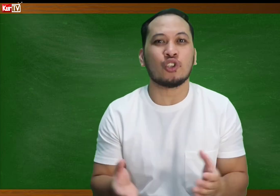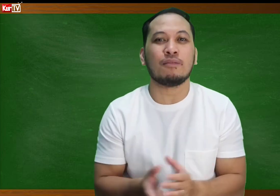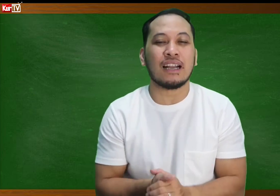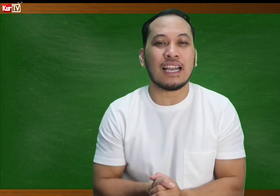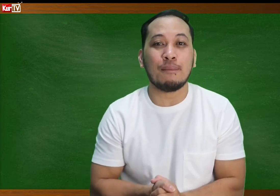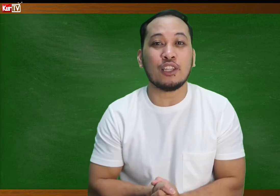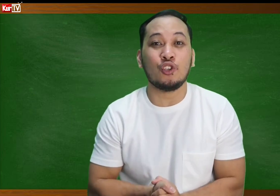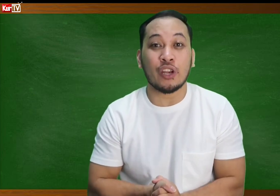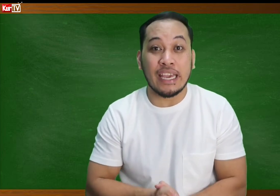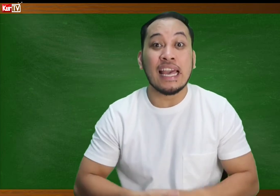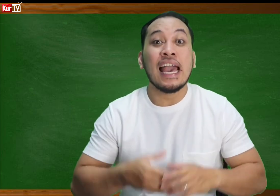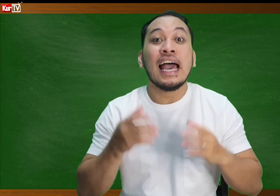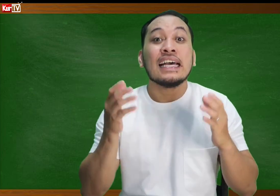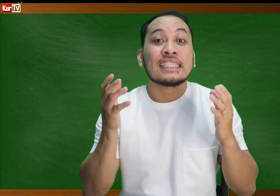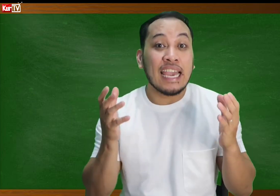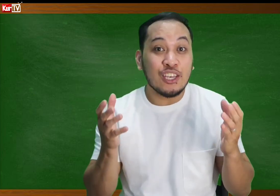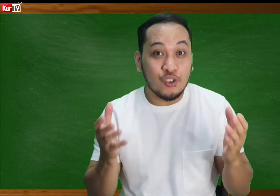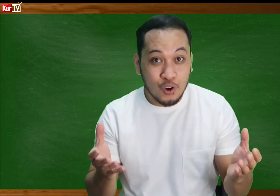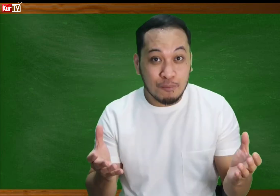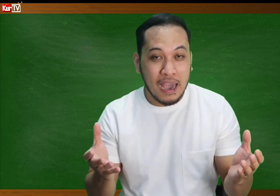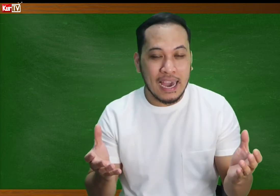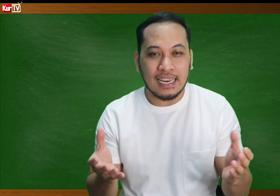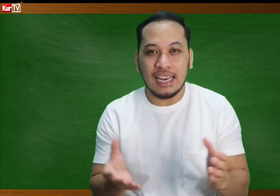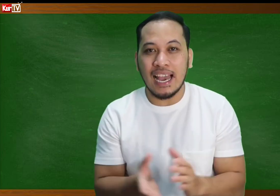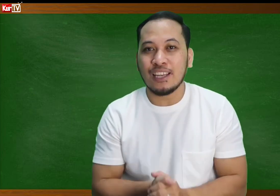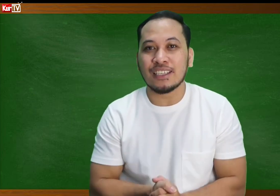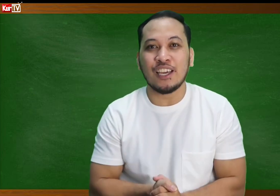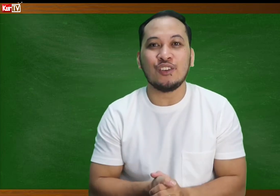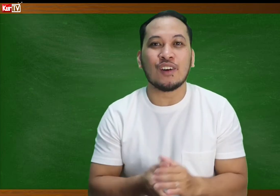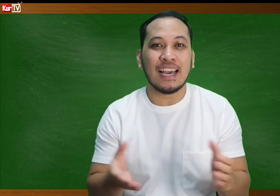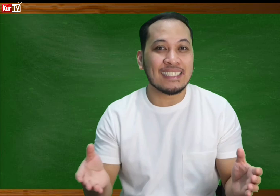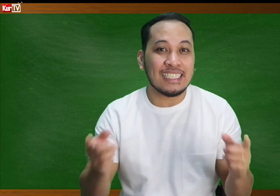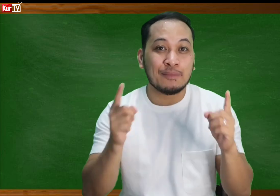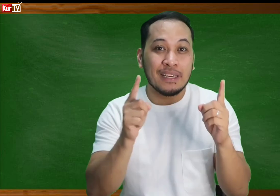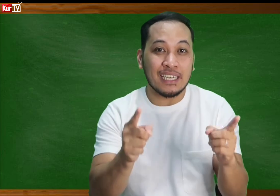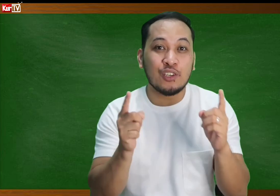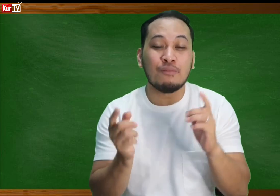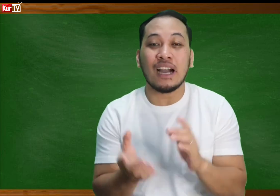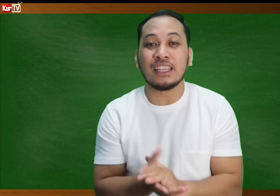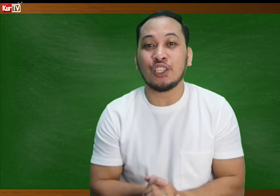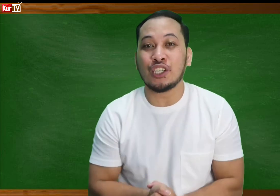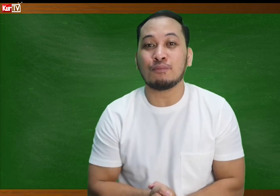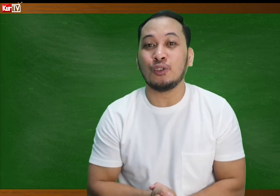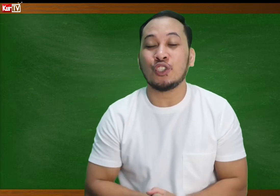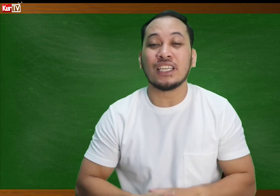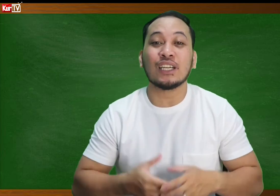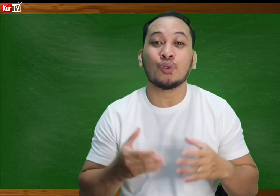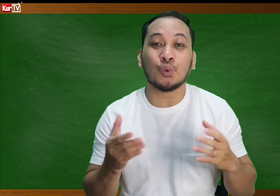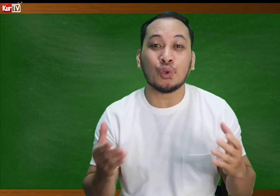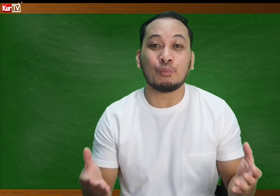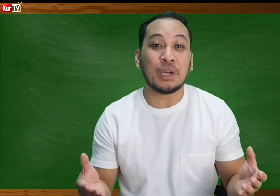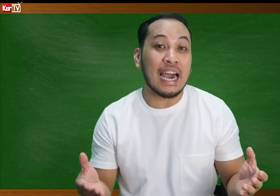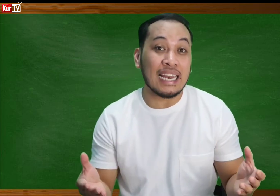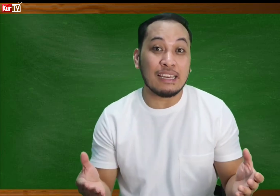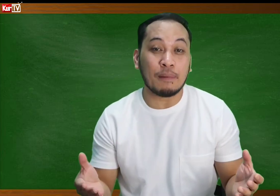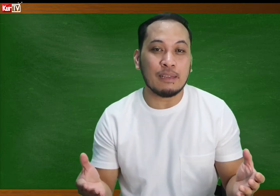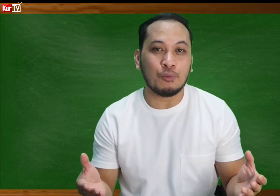na magagamit niyo rin sa inyong paaralan, sa inyong klase, especially yung mga teachers po dyan na nagtuturo po ng araling